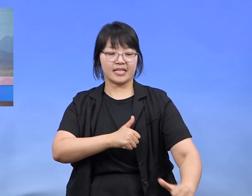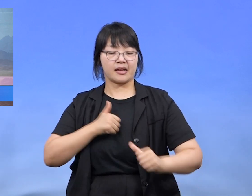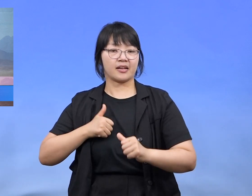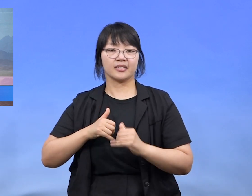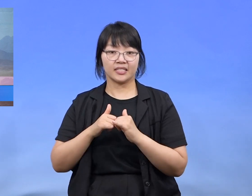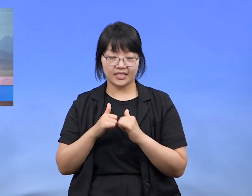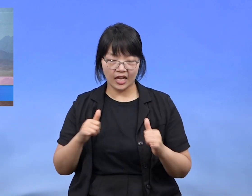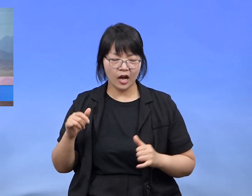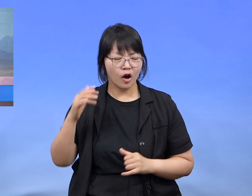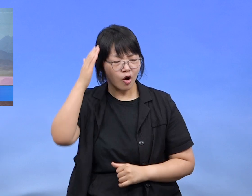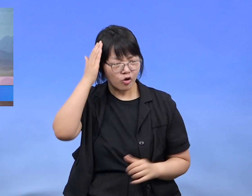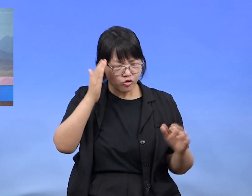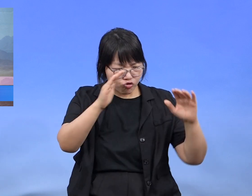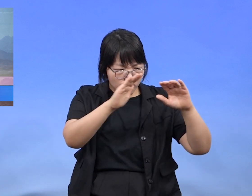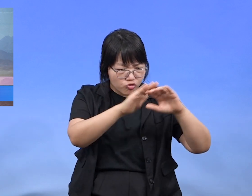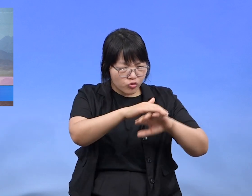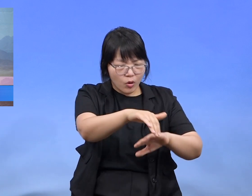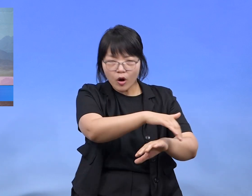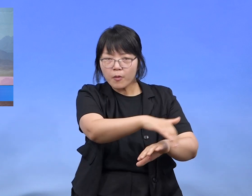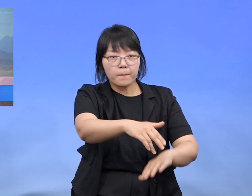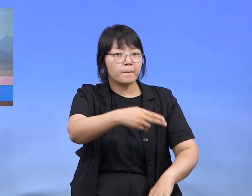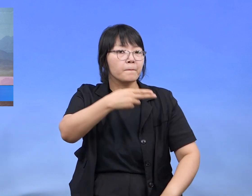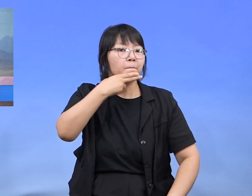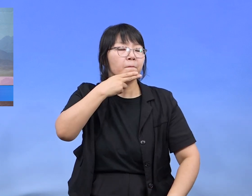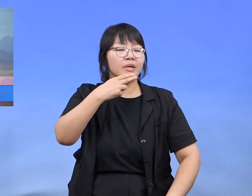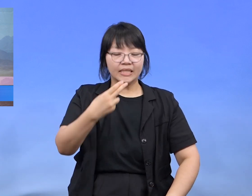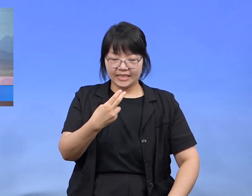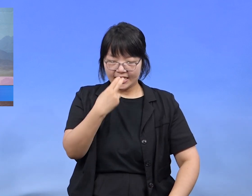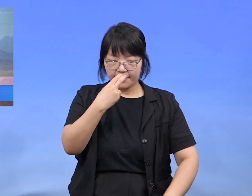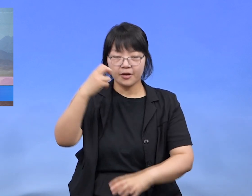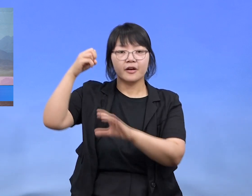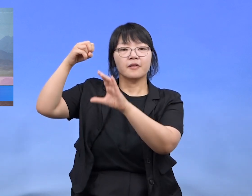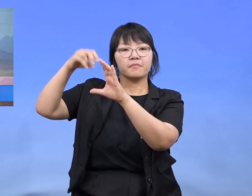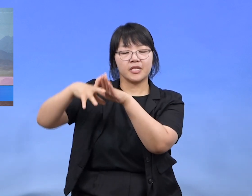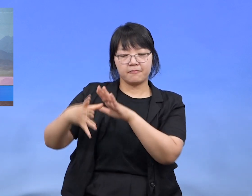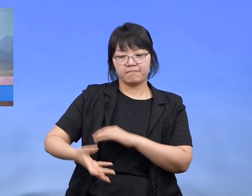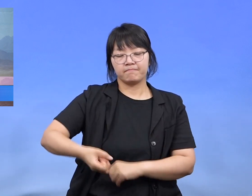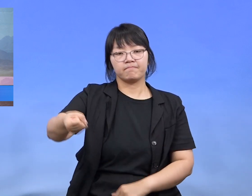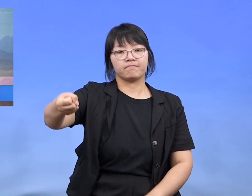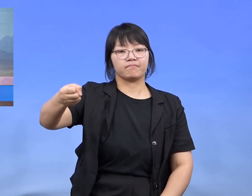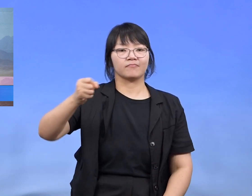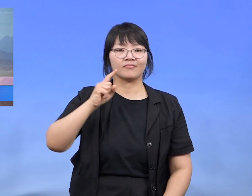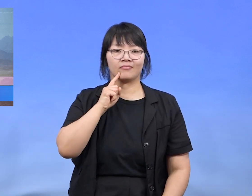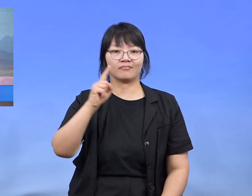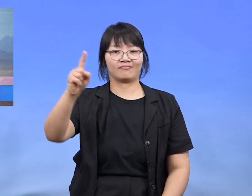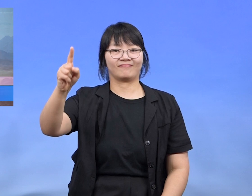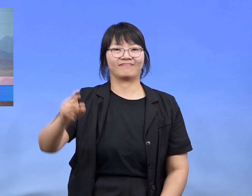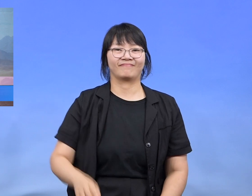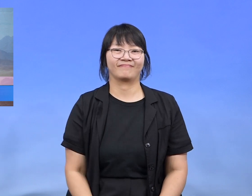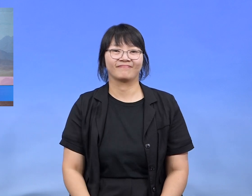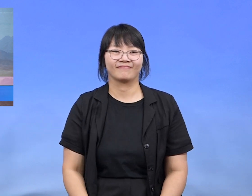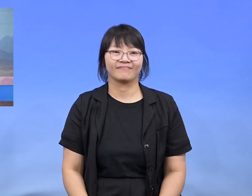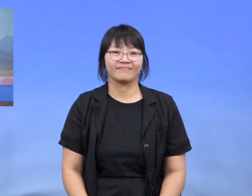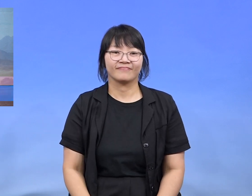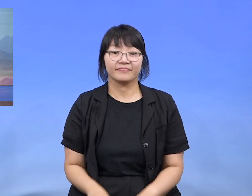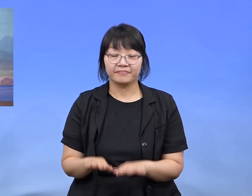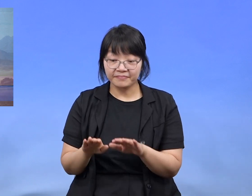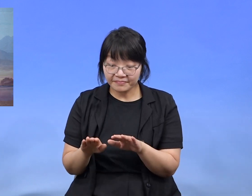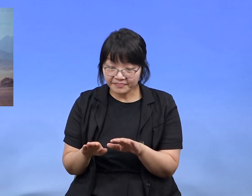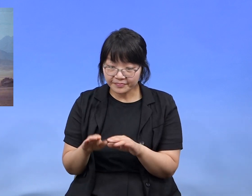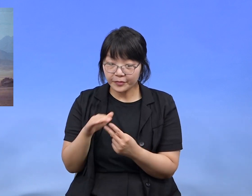자는 어둠에 다니지 아니하고 생명의 빛을 얻으리라. 아멘. 네, 본래 이